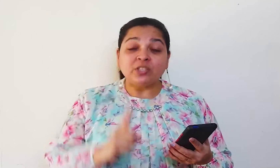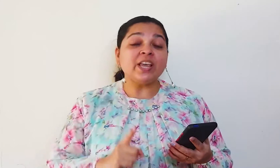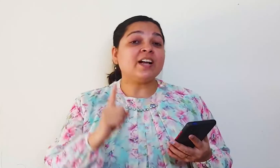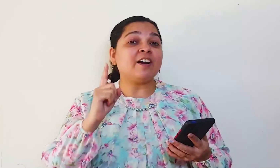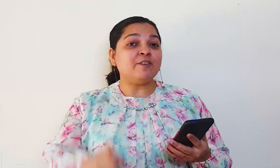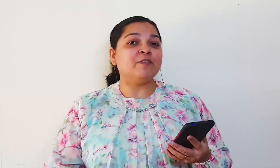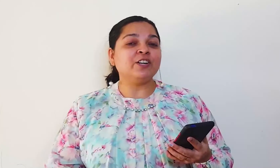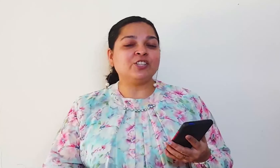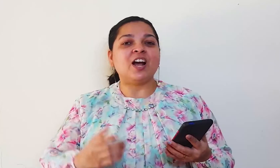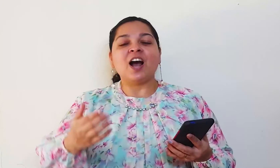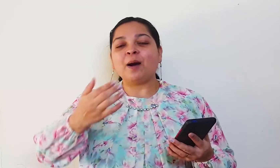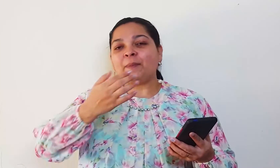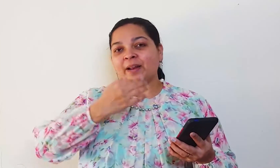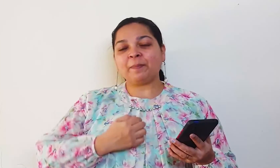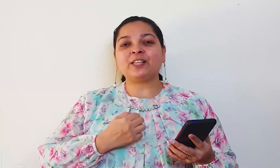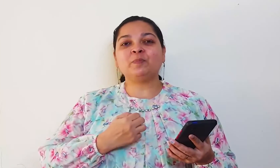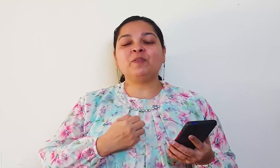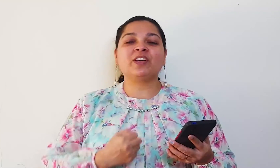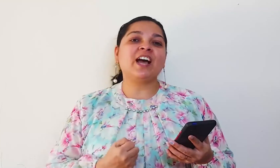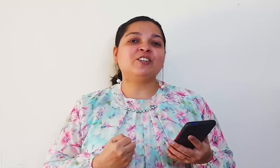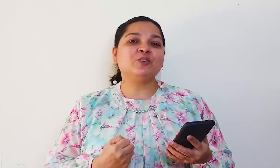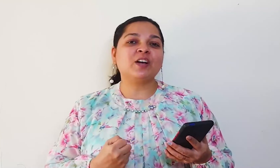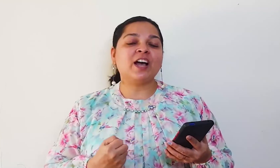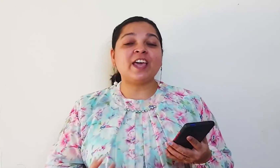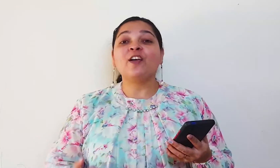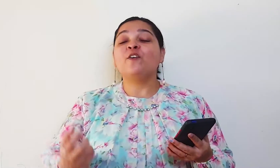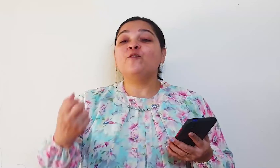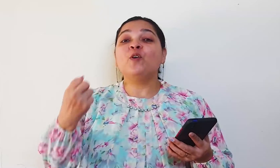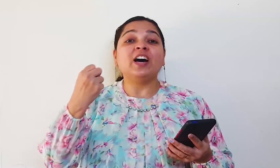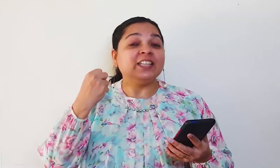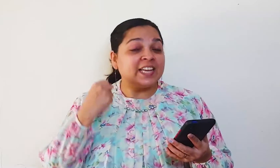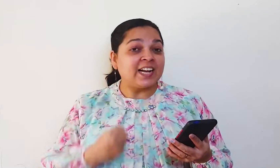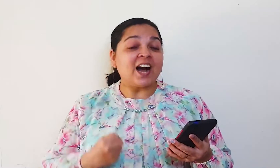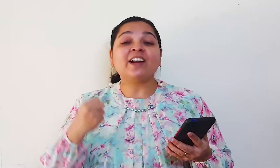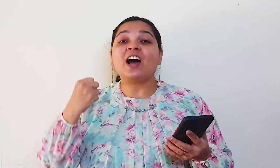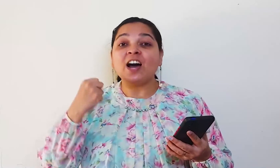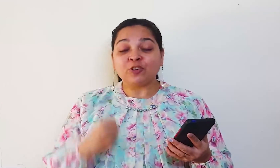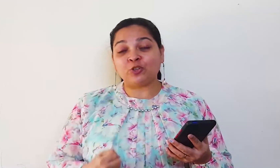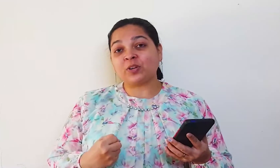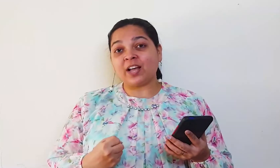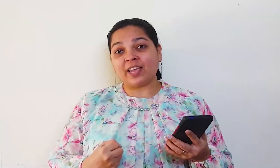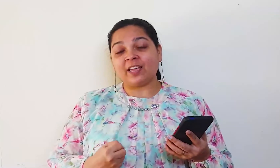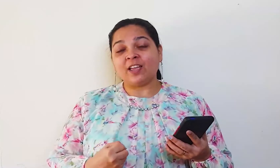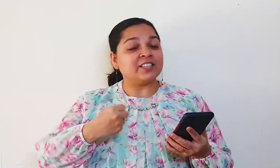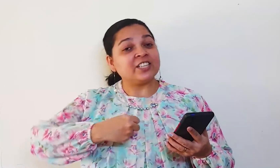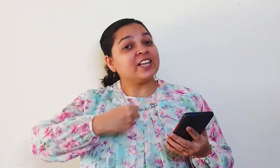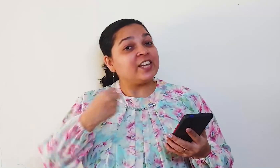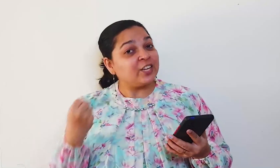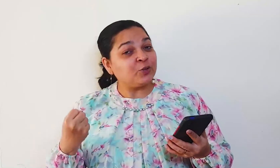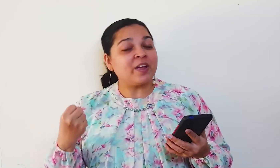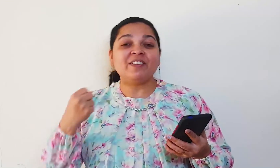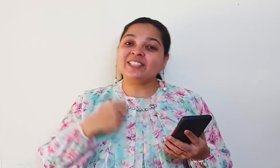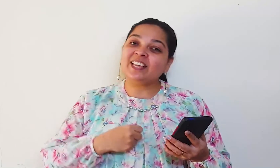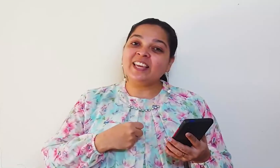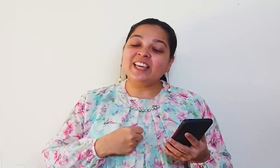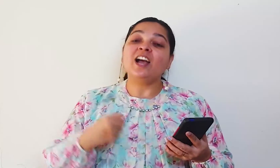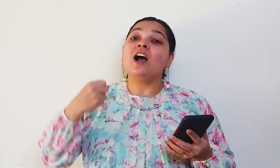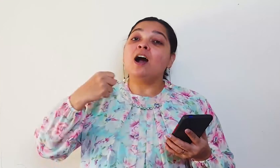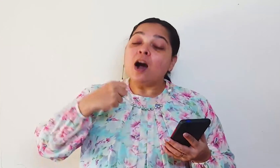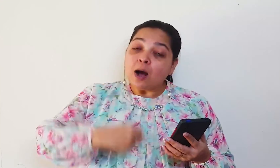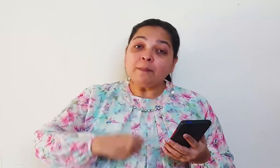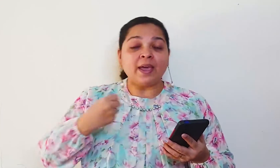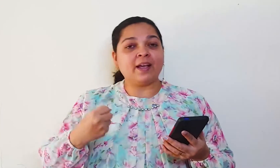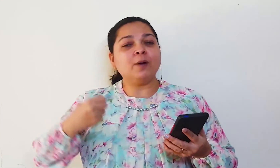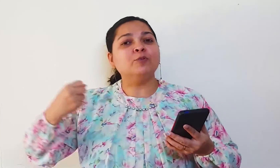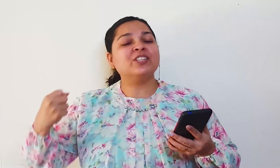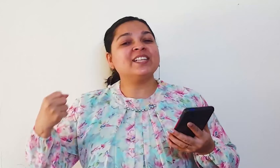ख्रीष्टसँगै बसालिएका छौँ। हालेलुया। हामीसँग पनि के रहेछ त? अधिकार। र यो अधिकार